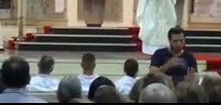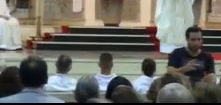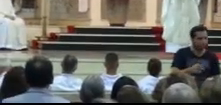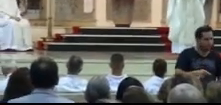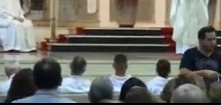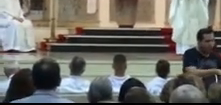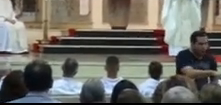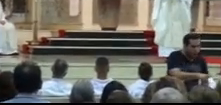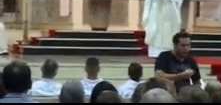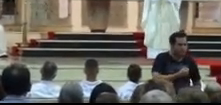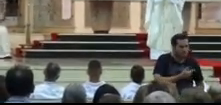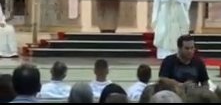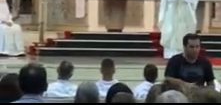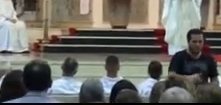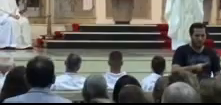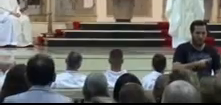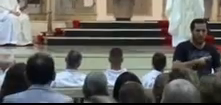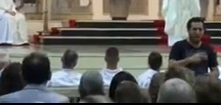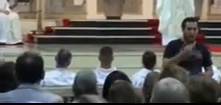eu sou.